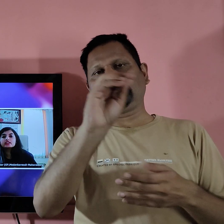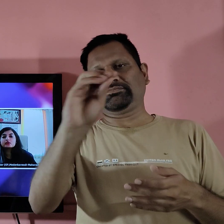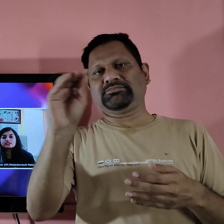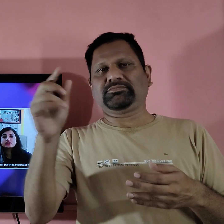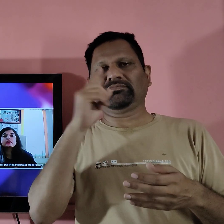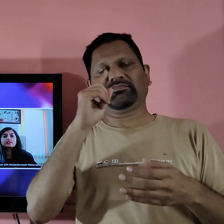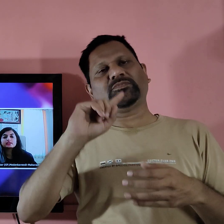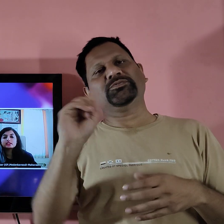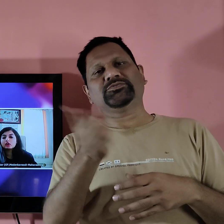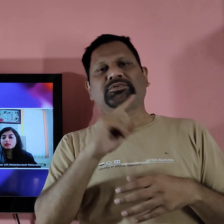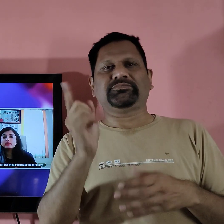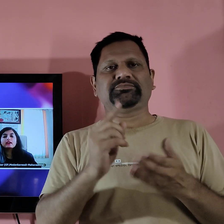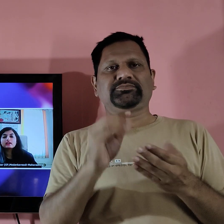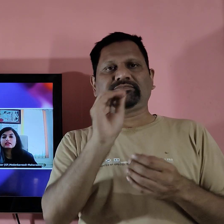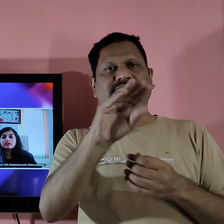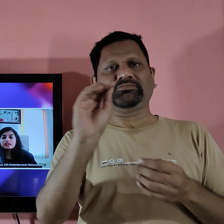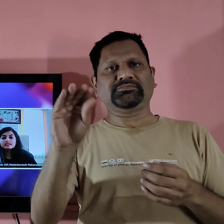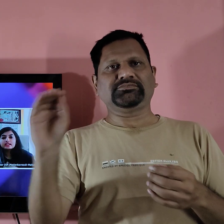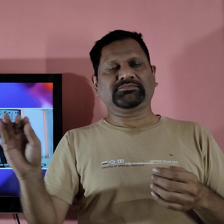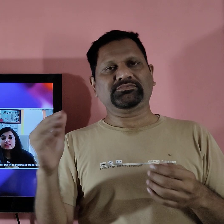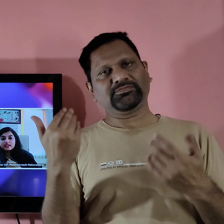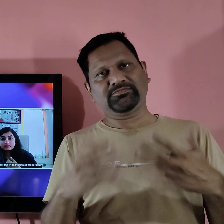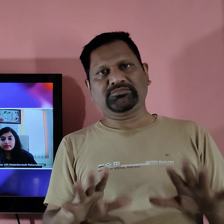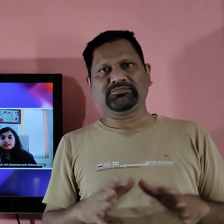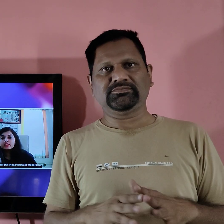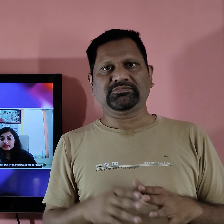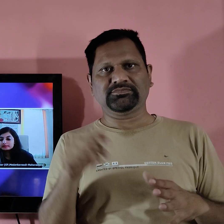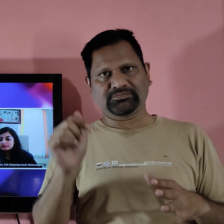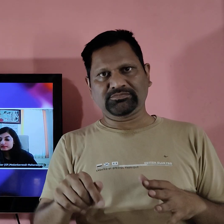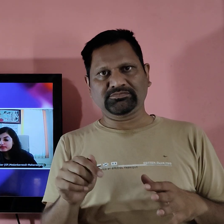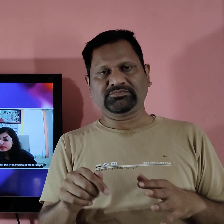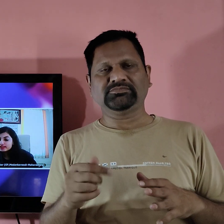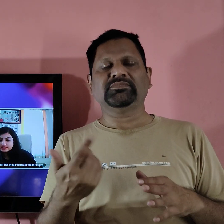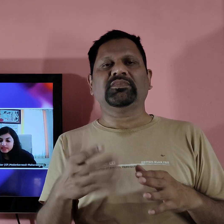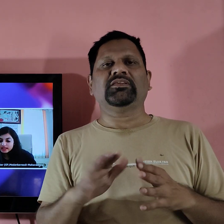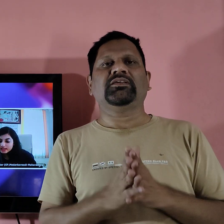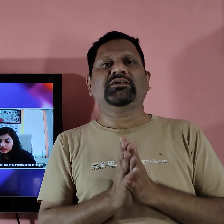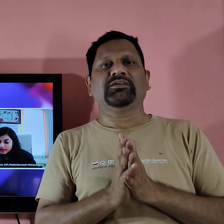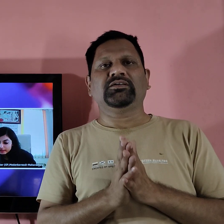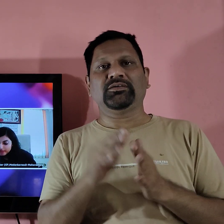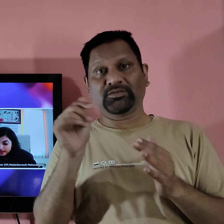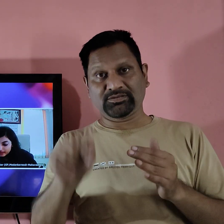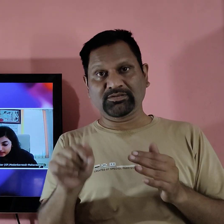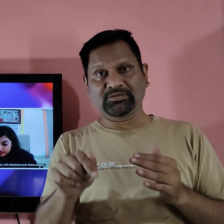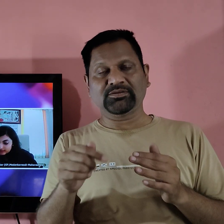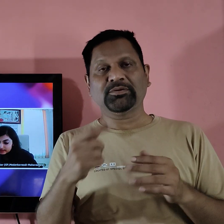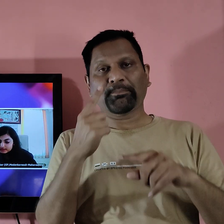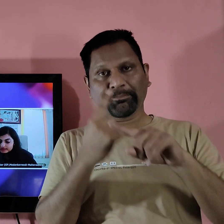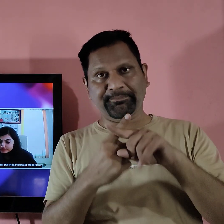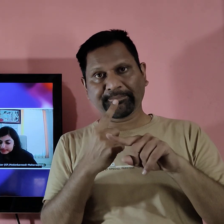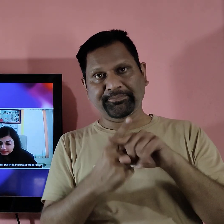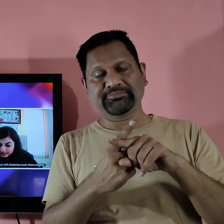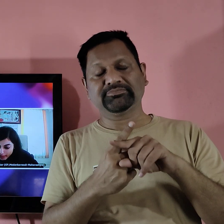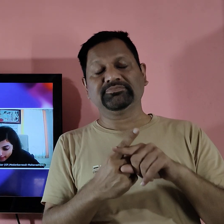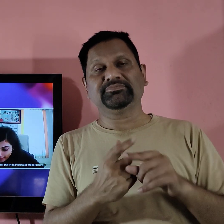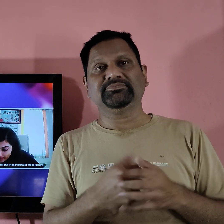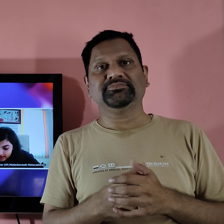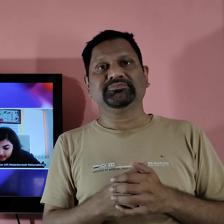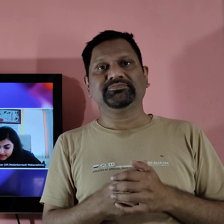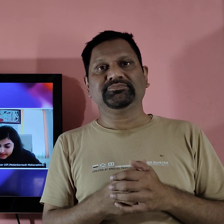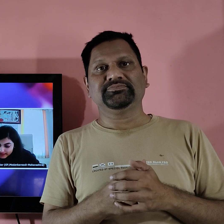महिला को, हर एक युवती को, किशोर वयीन युवती को हमने सैनिटरी नैपकिन दिए। इसके साथ ही